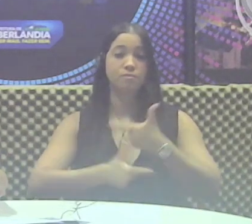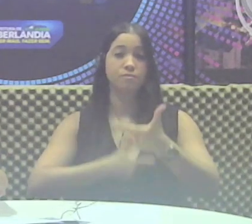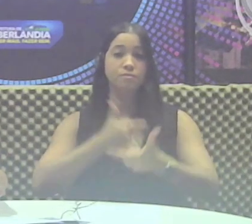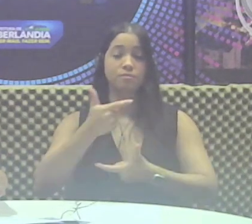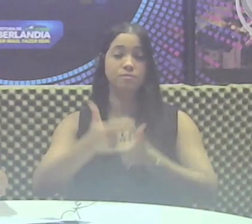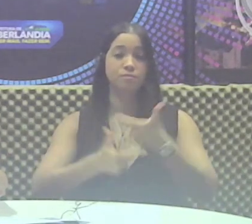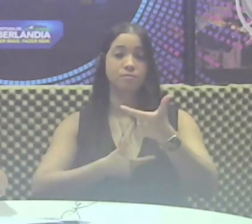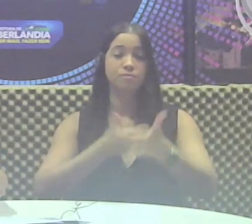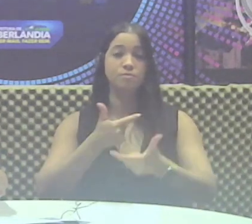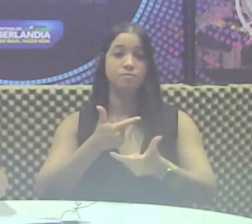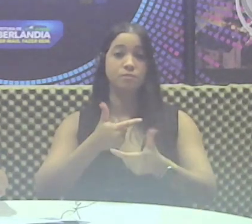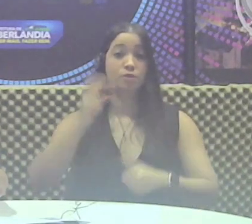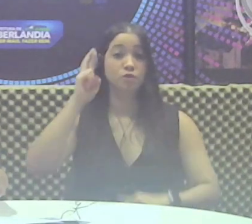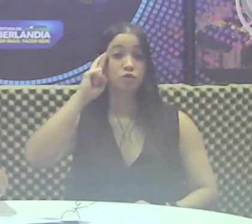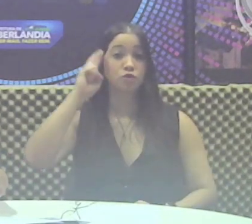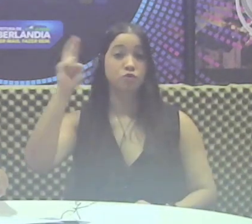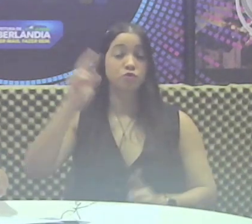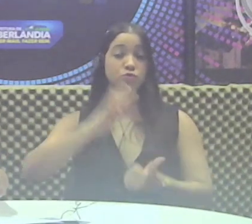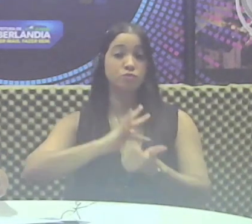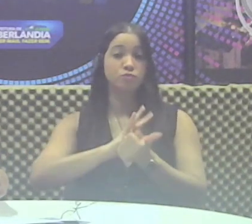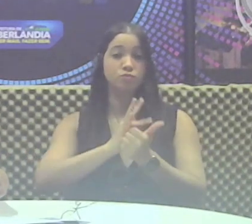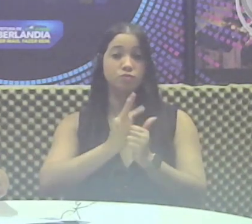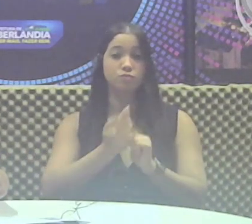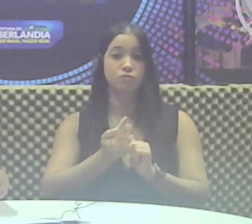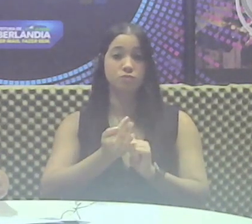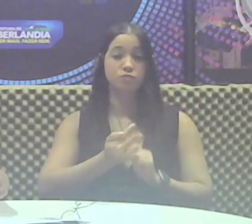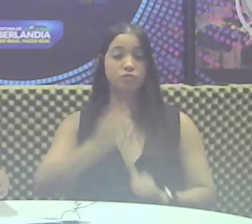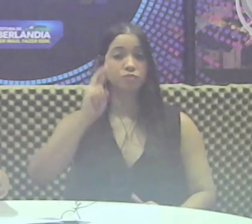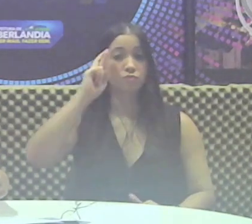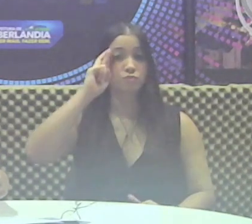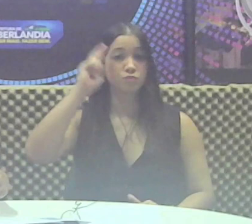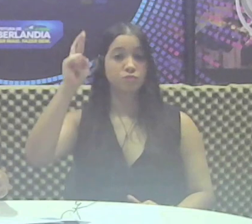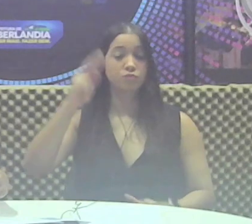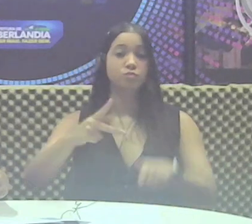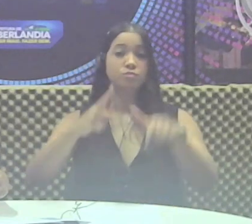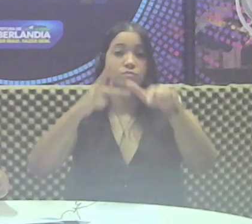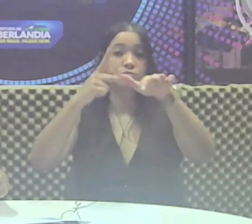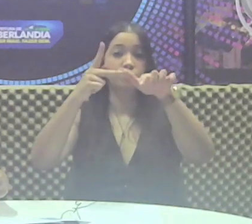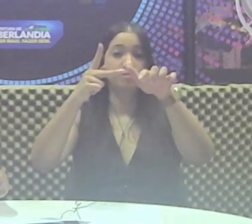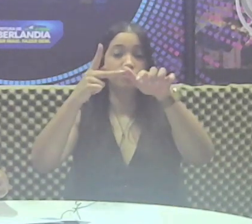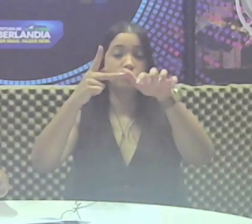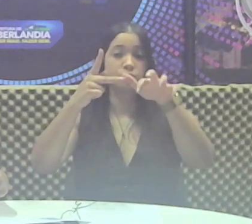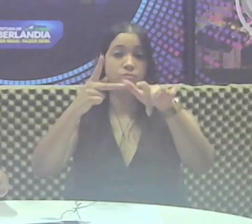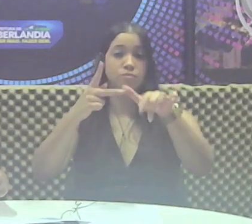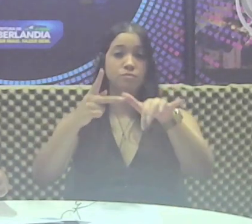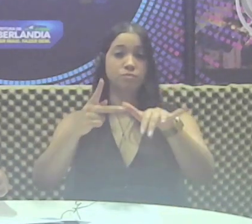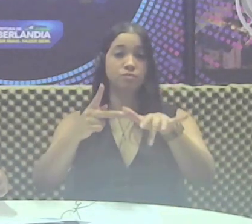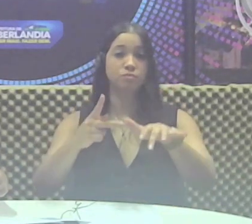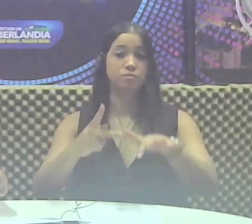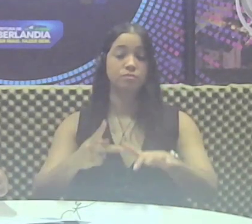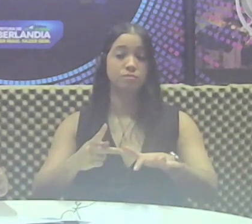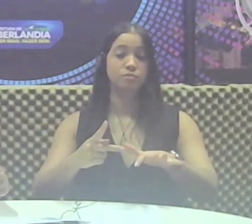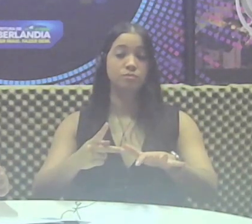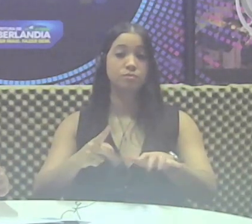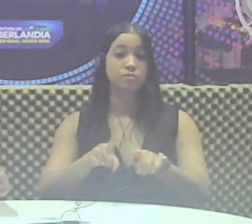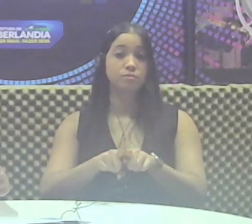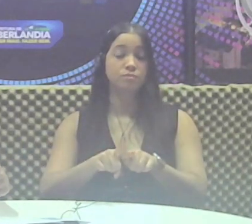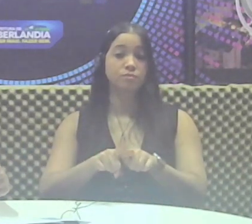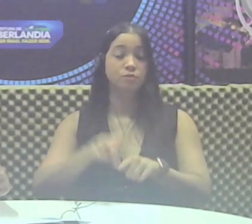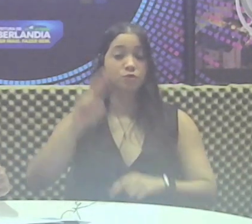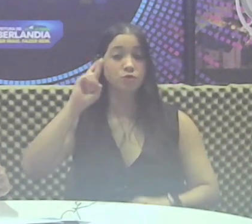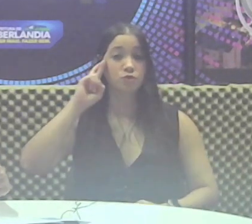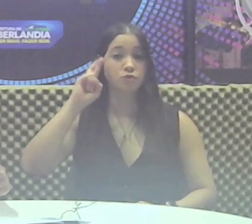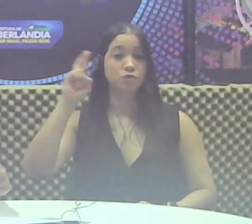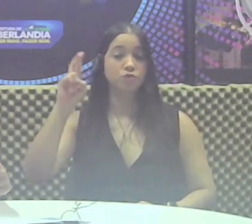pública, foi diretor da FUTEL, diretor da Empresa Municipal de Processamento de Dados de Uberlândia, PRODAUB, chefe